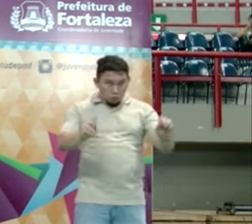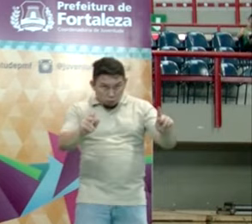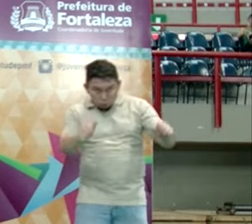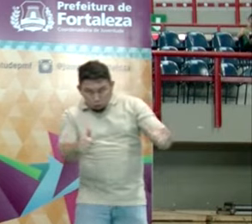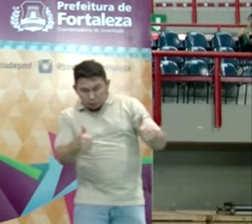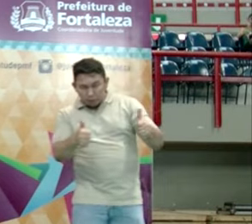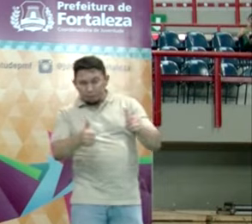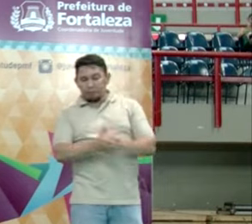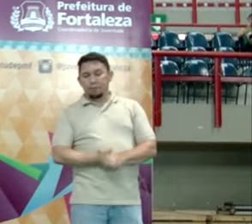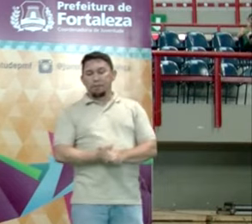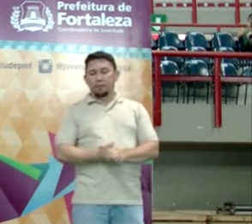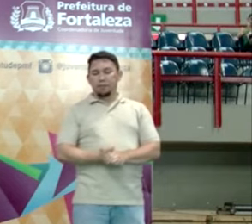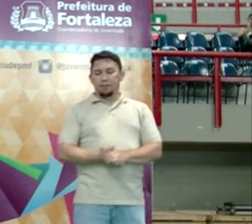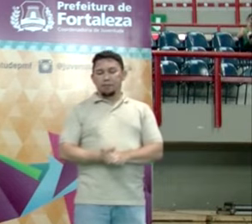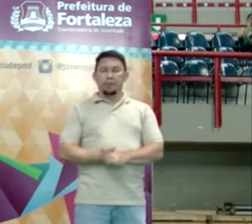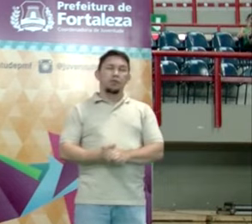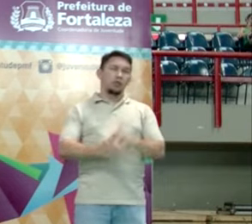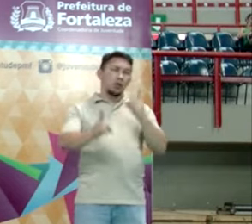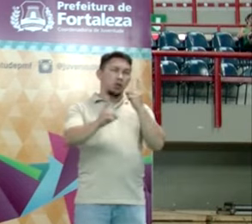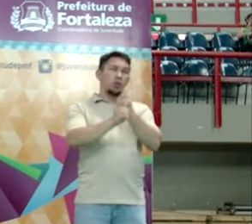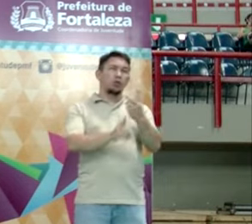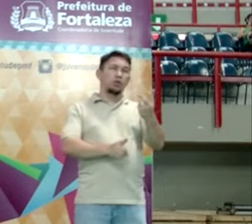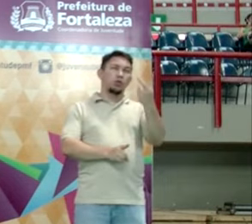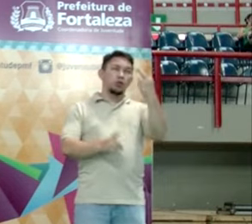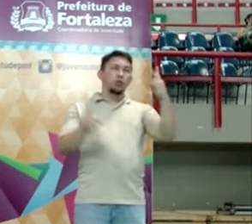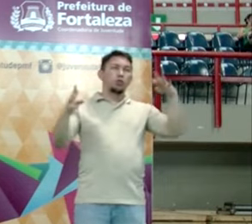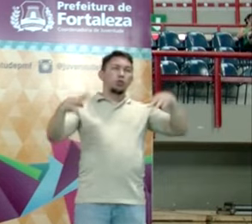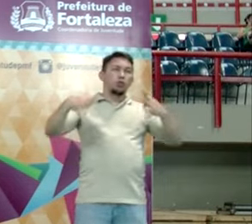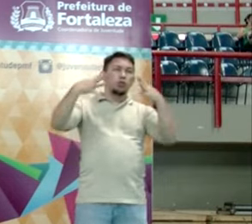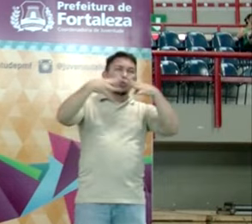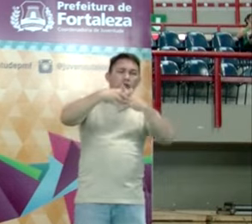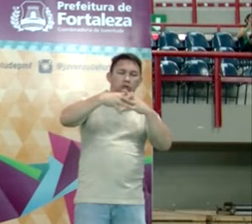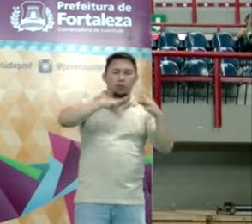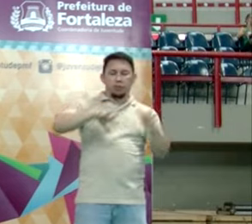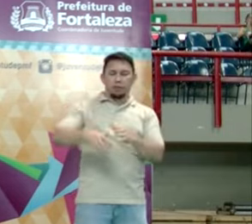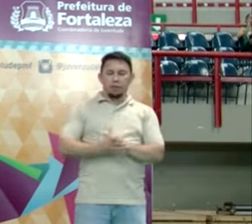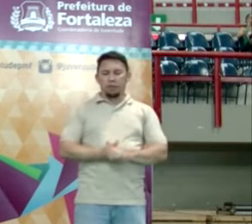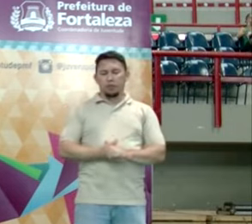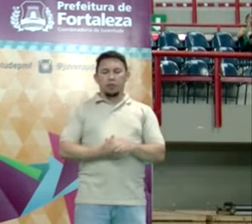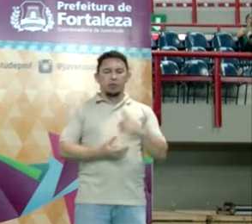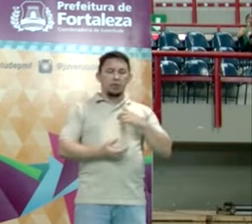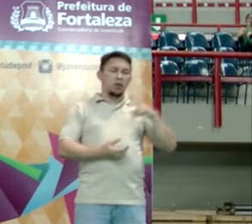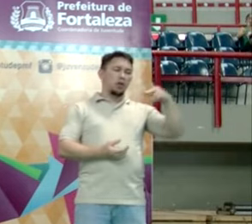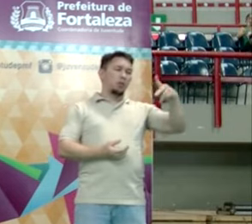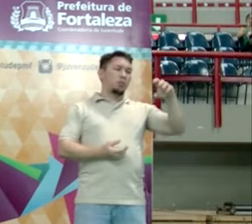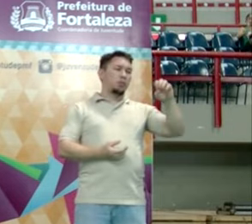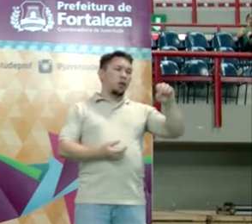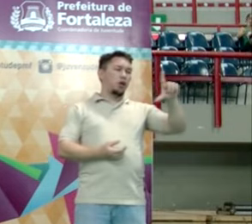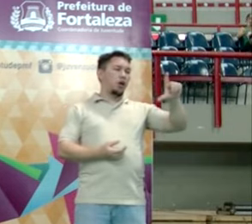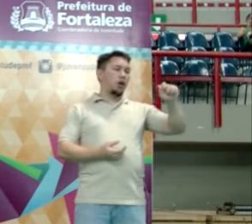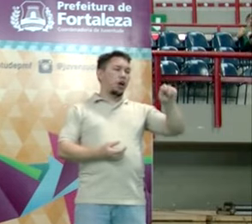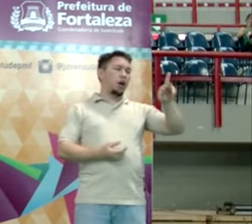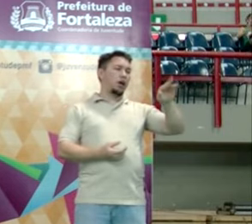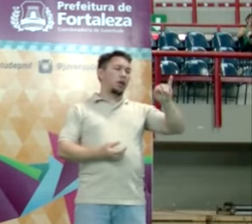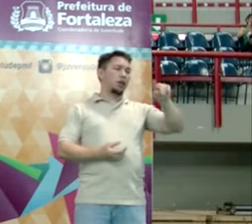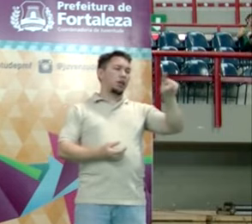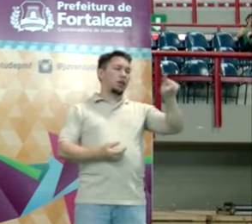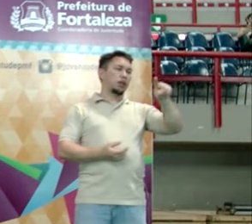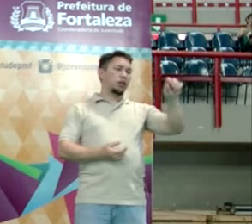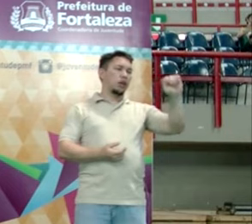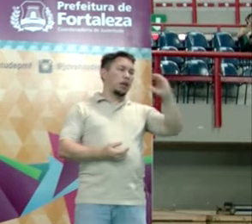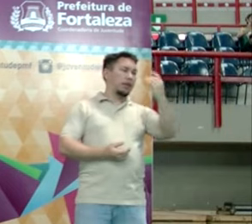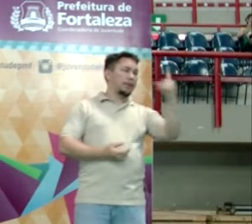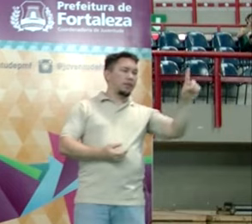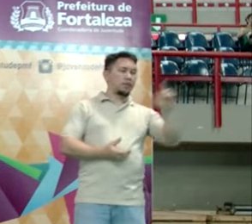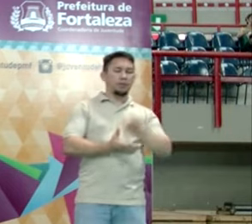Beleza? Encontro de duas ondas. E por fim, a polarização, você vai puxar uma setinha. Quando você,